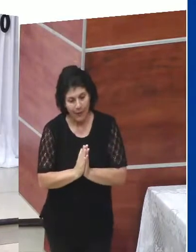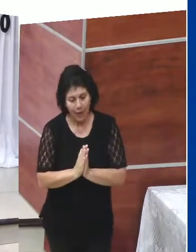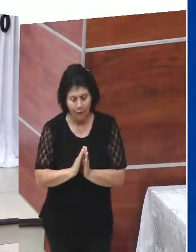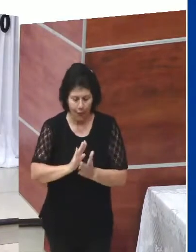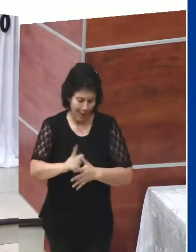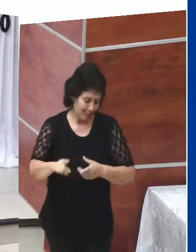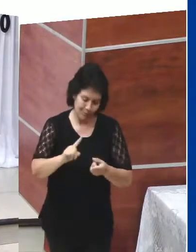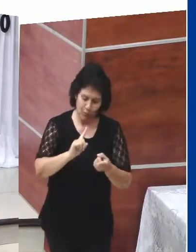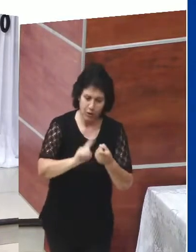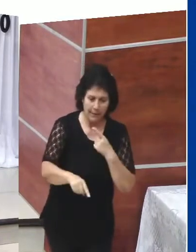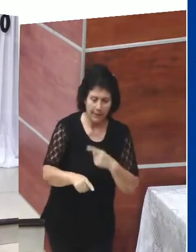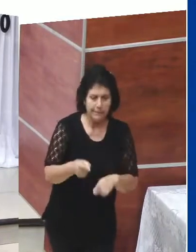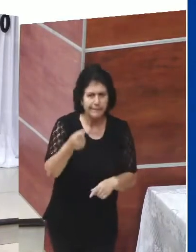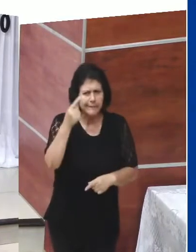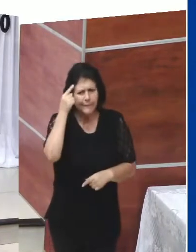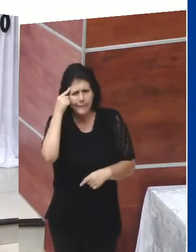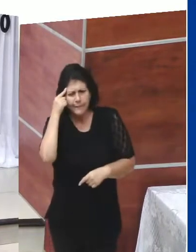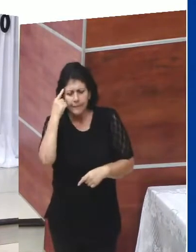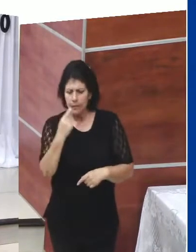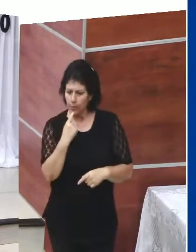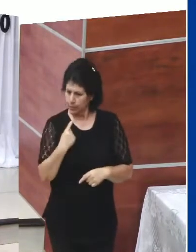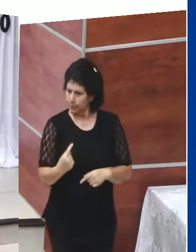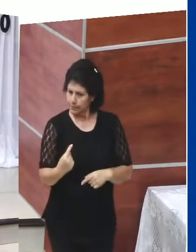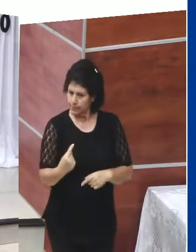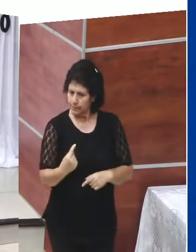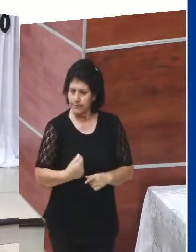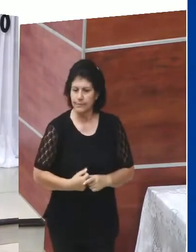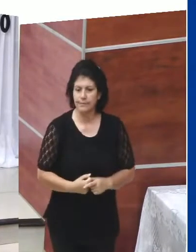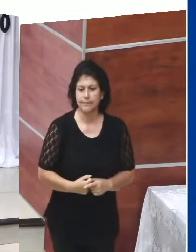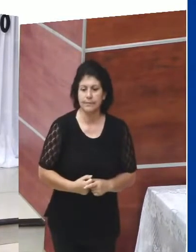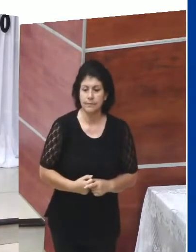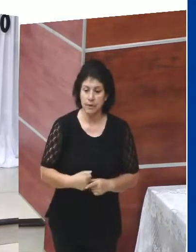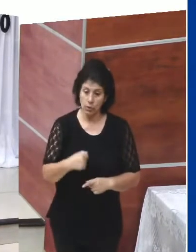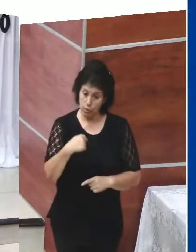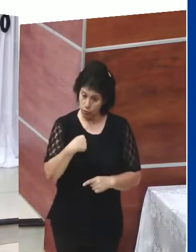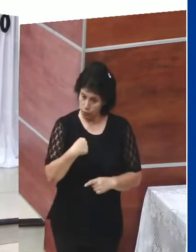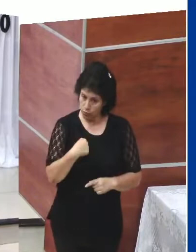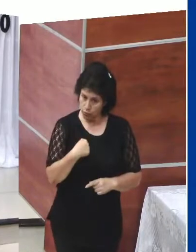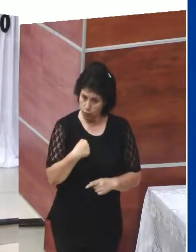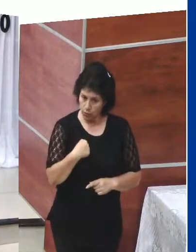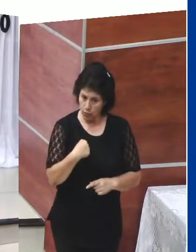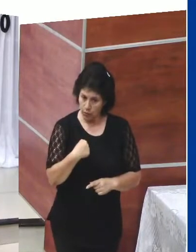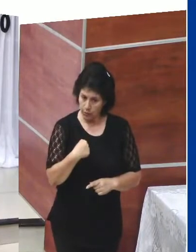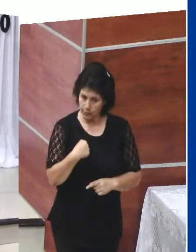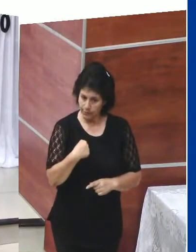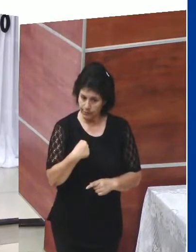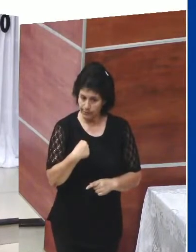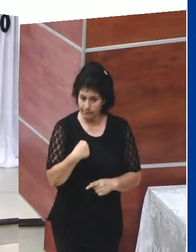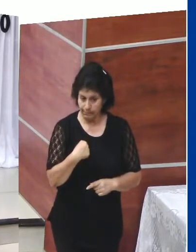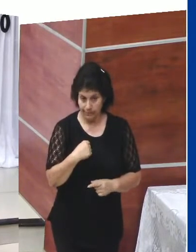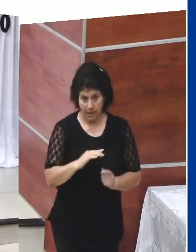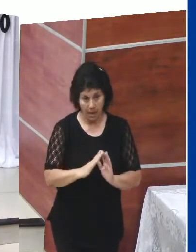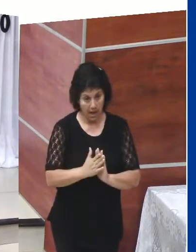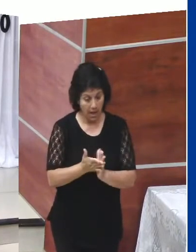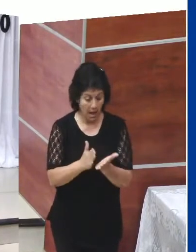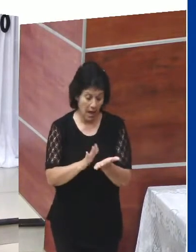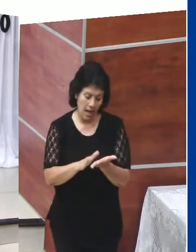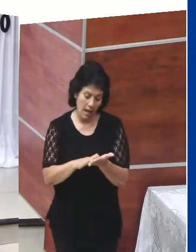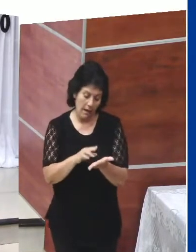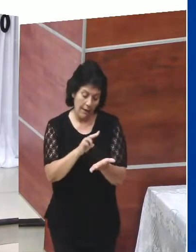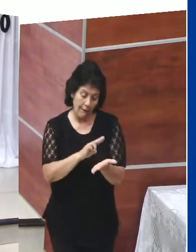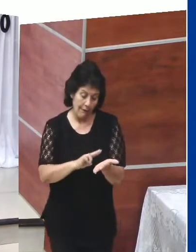Automáticamente me viene a mi mente una pregunta. ¿Estoy dedicándome a leer las